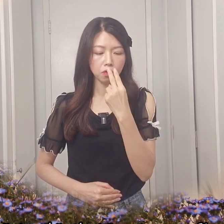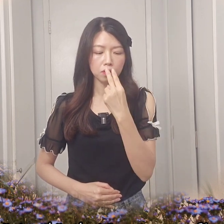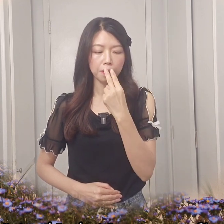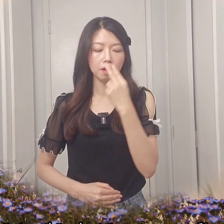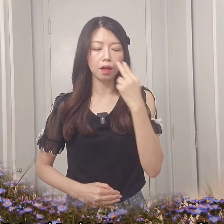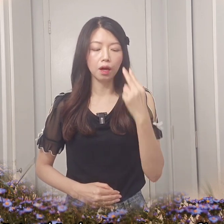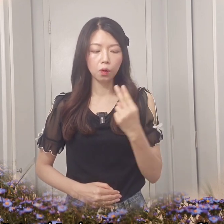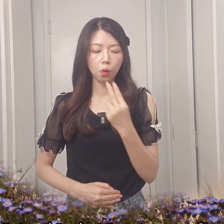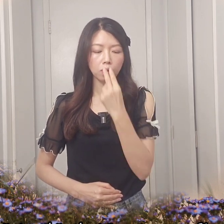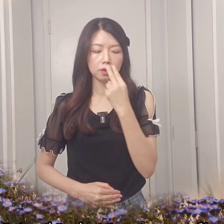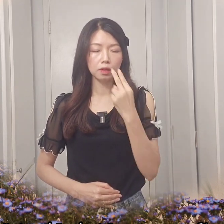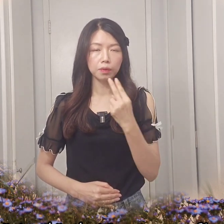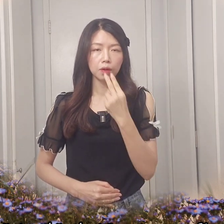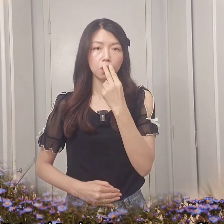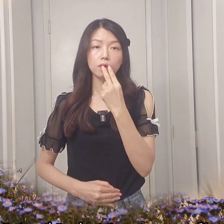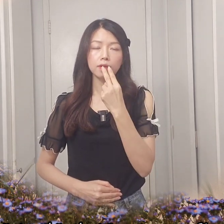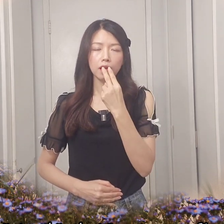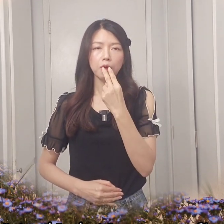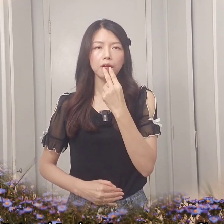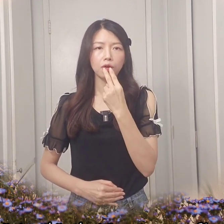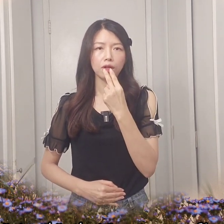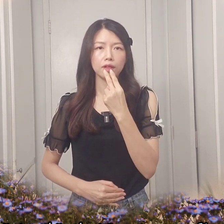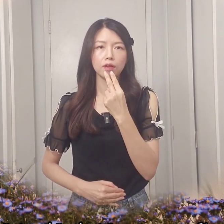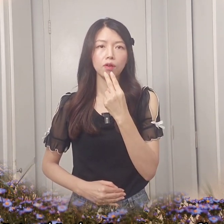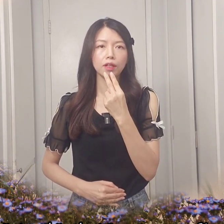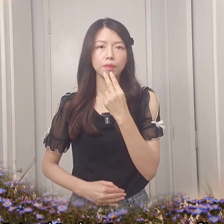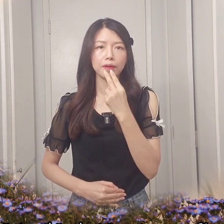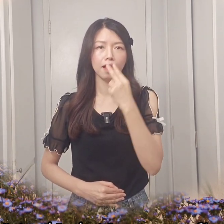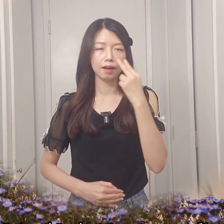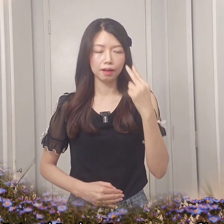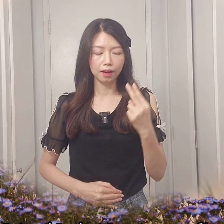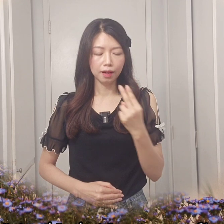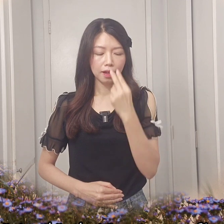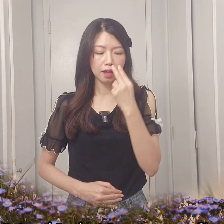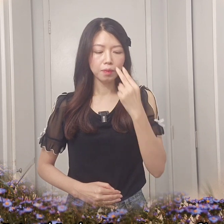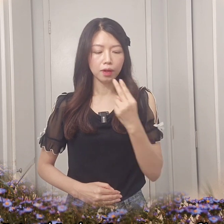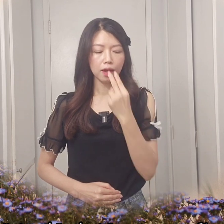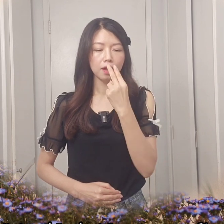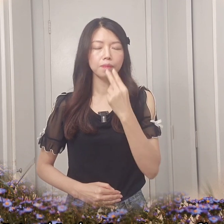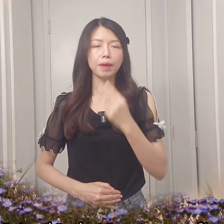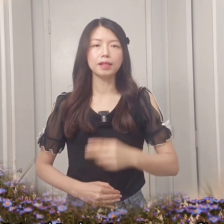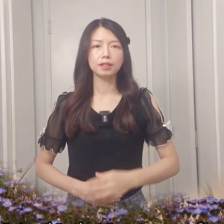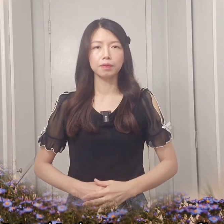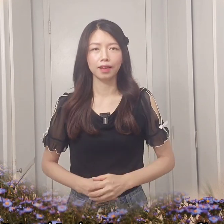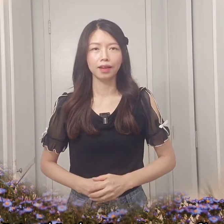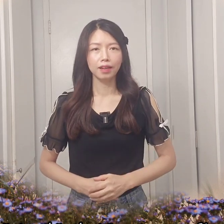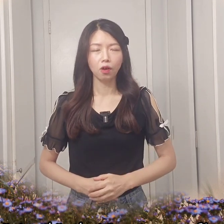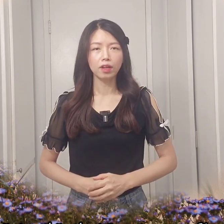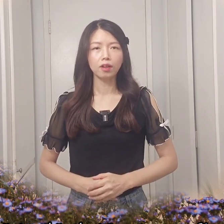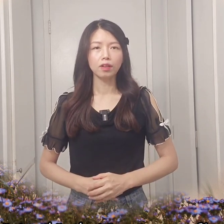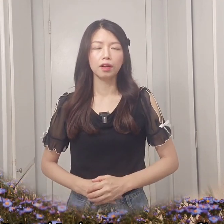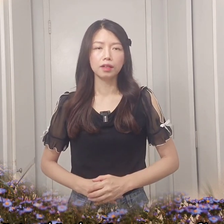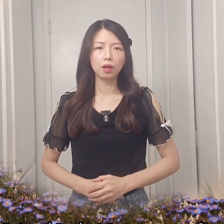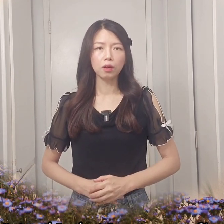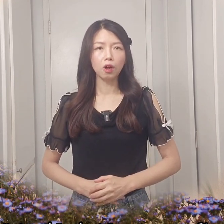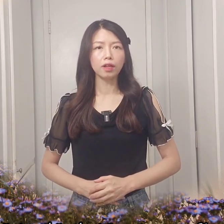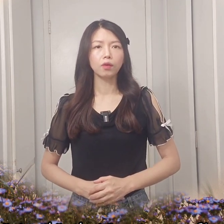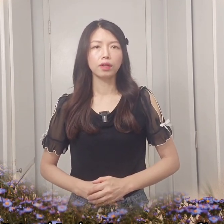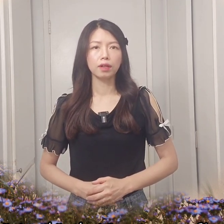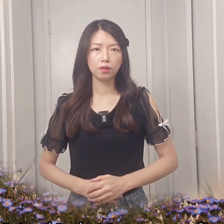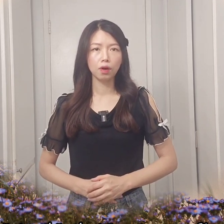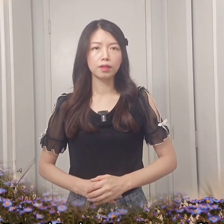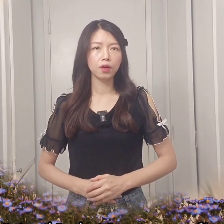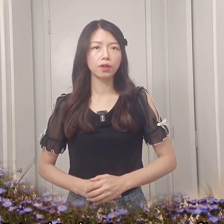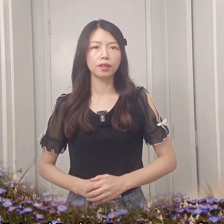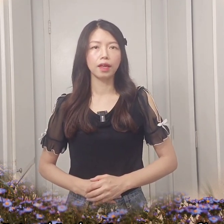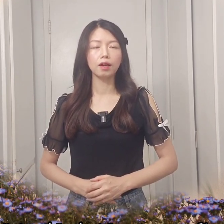표현해 주시면 호흡 혹은 생명이라고 한 뜻의 수어가 됩니다. 생명의 말씀. 여기서는 성경이라고 한